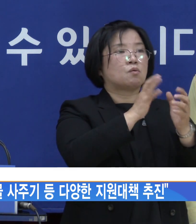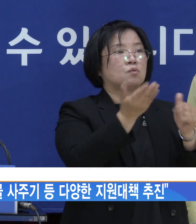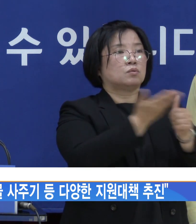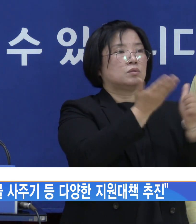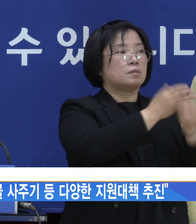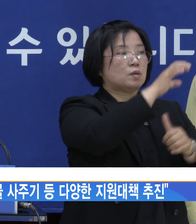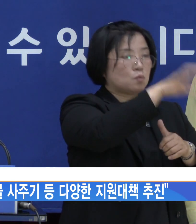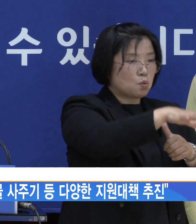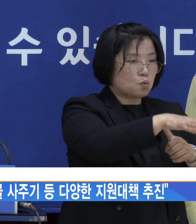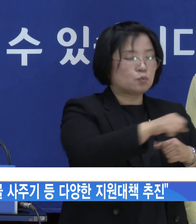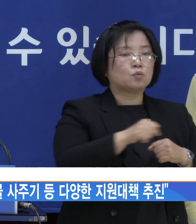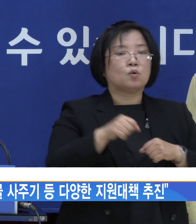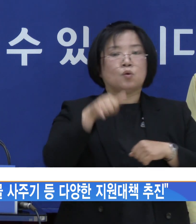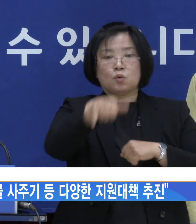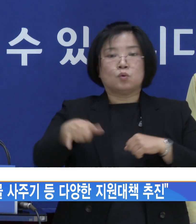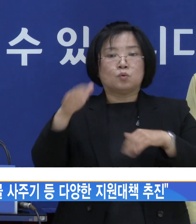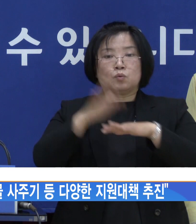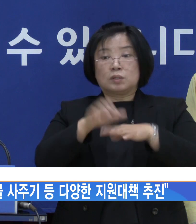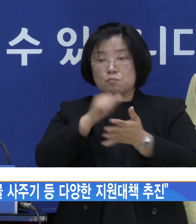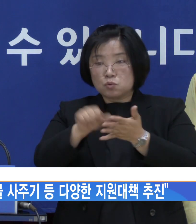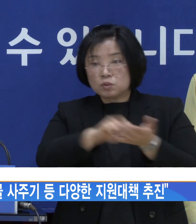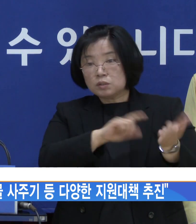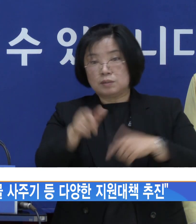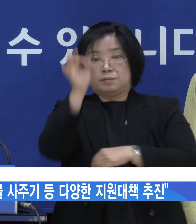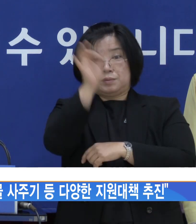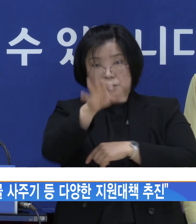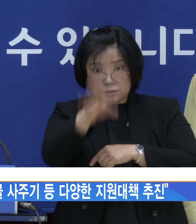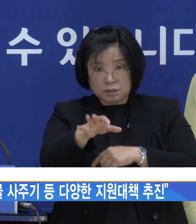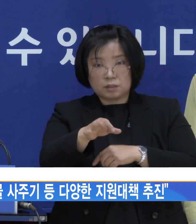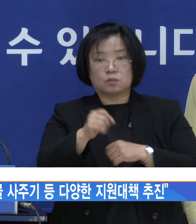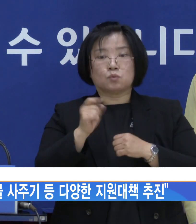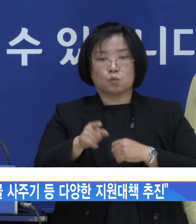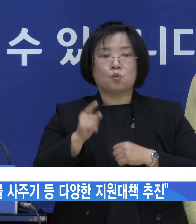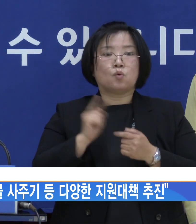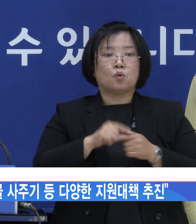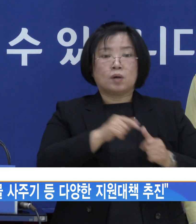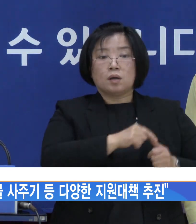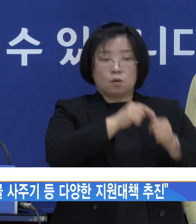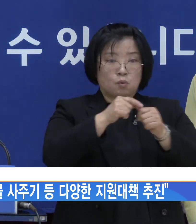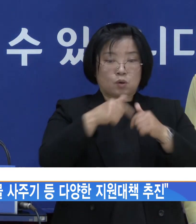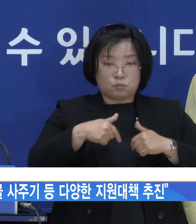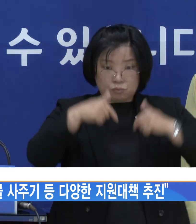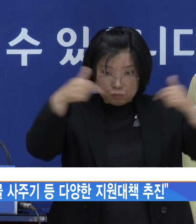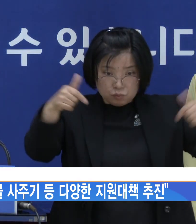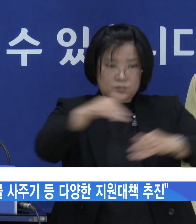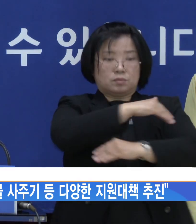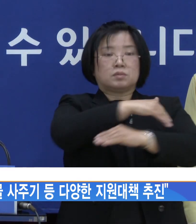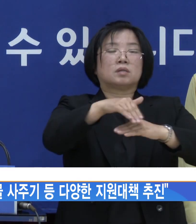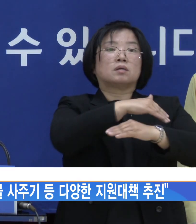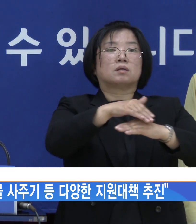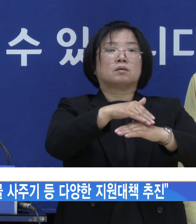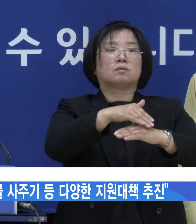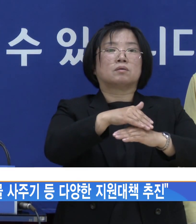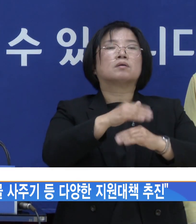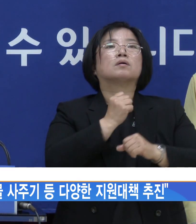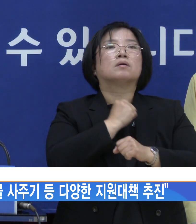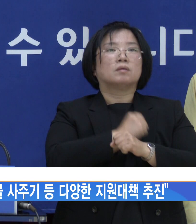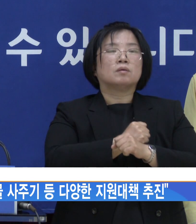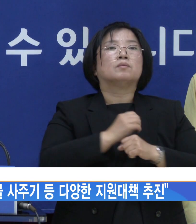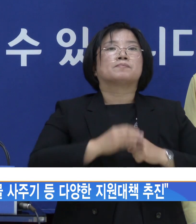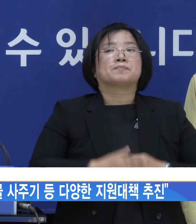사주기, 공공 일자리와 고용을 늘리는 등 지원 대책을 즉각